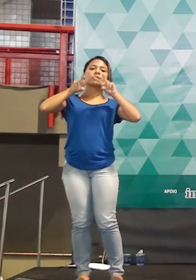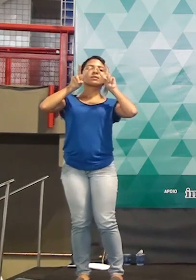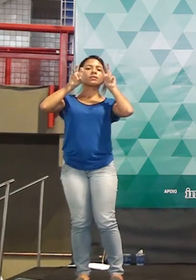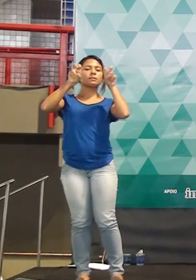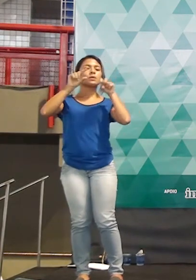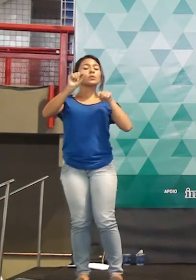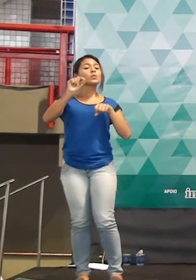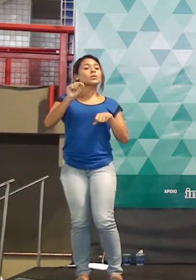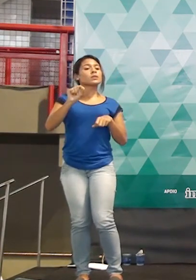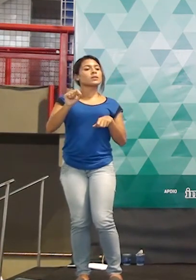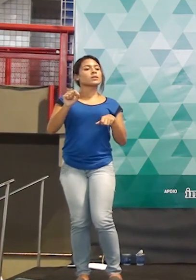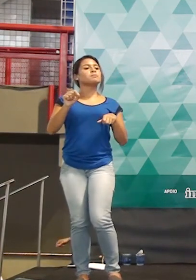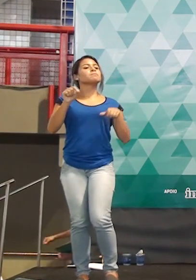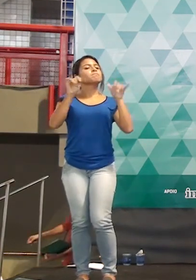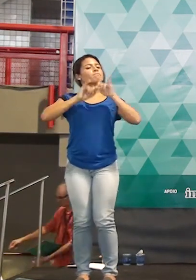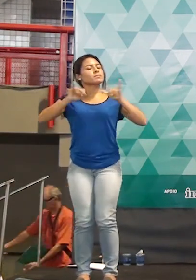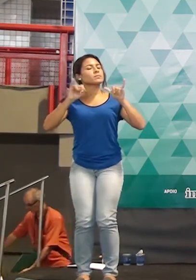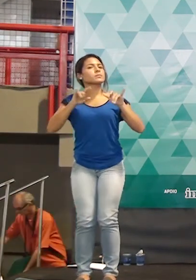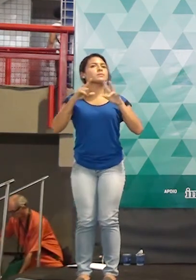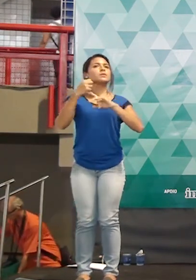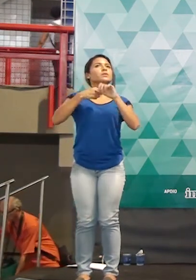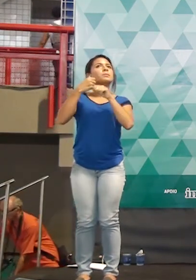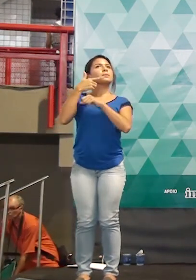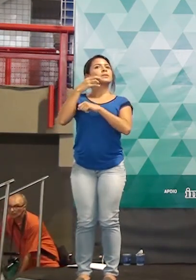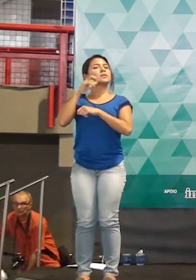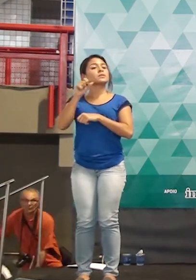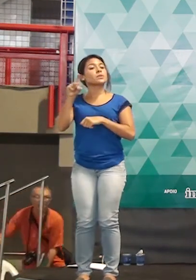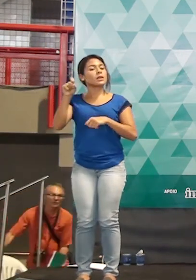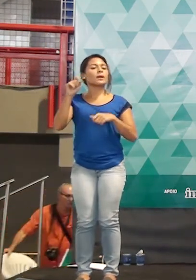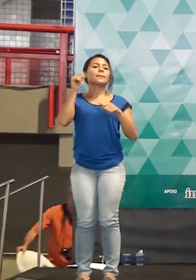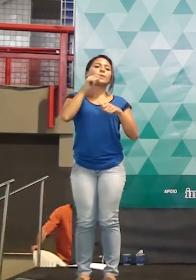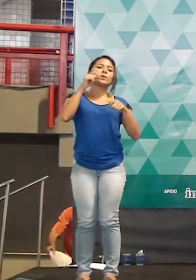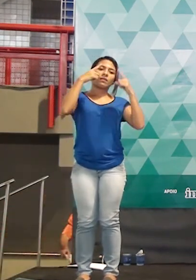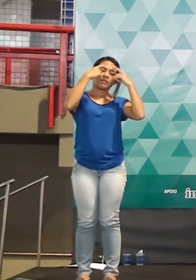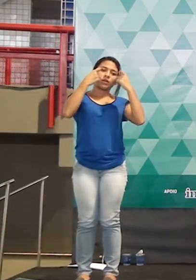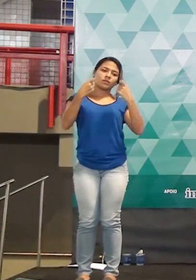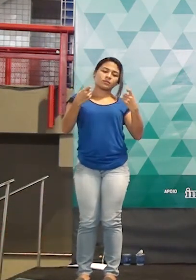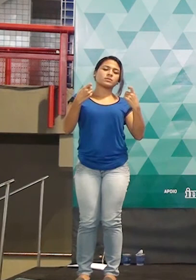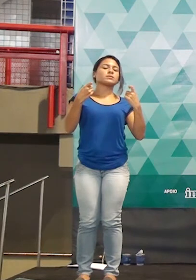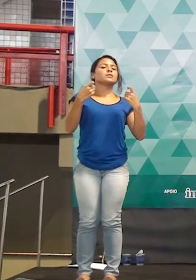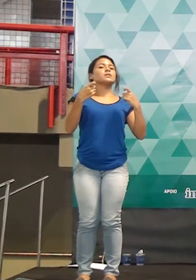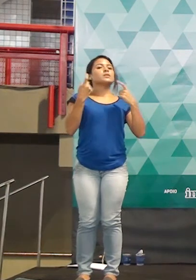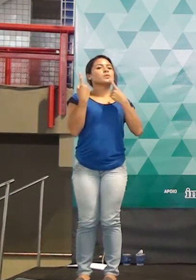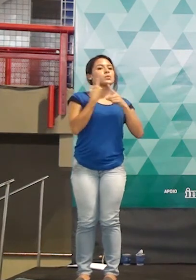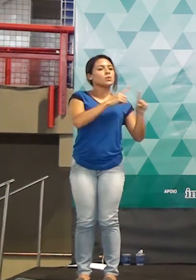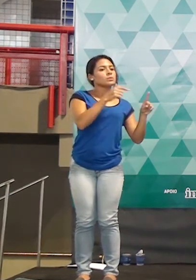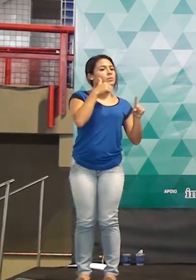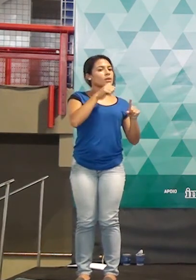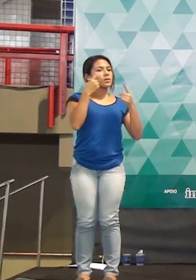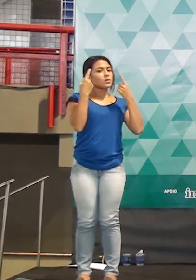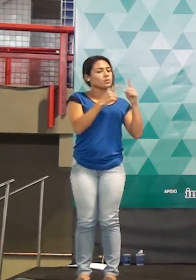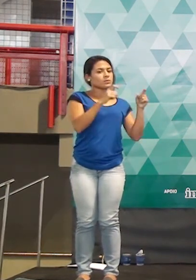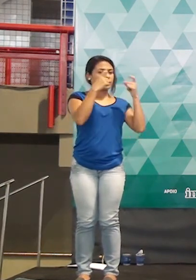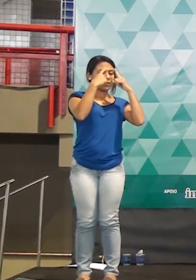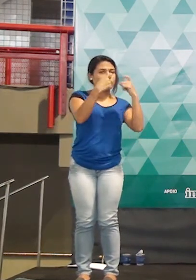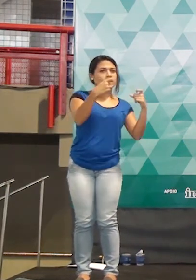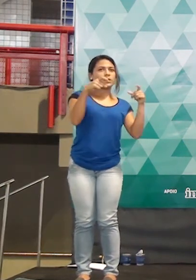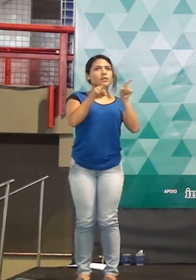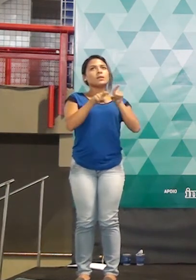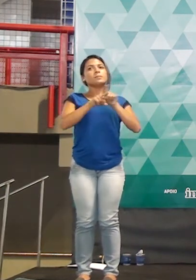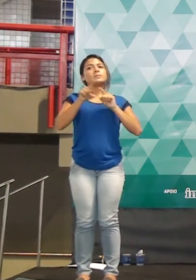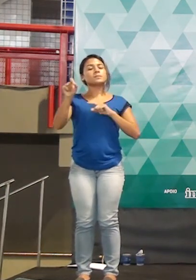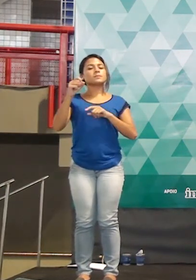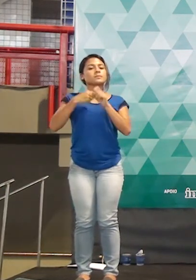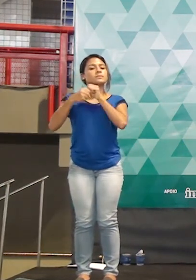2015 a persistência da violência contra a mulher, 2016 os combates à questão religiosa, intolerância religiosa